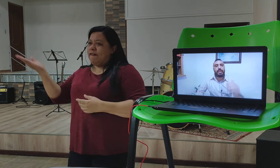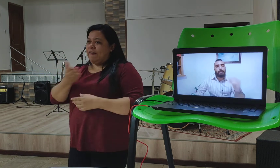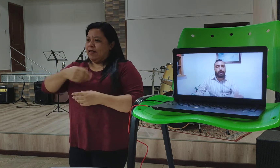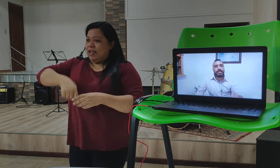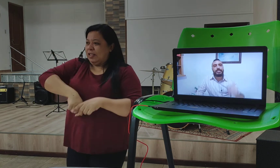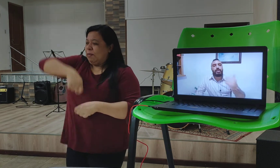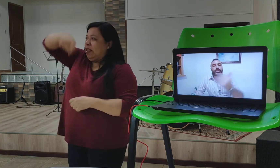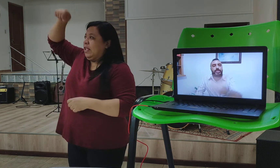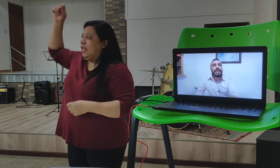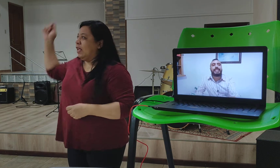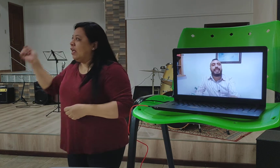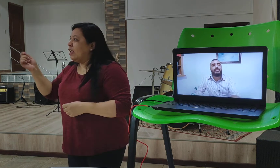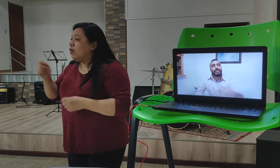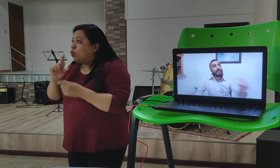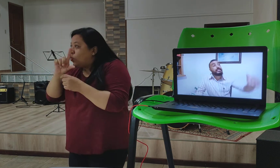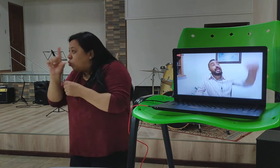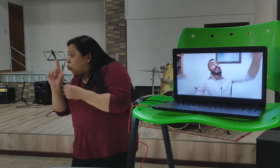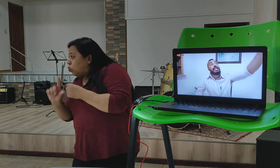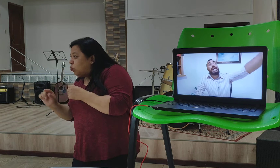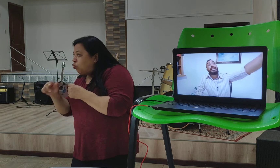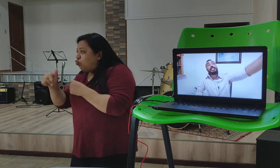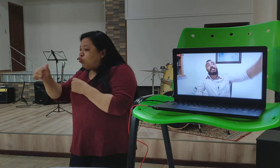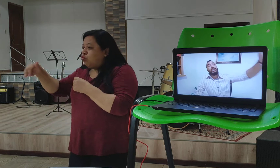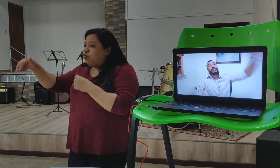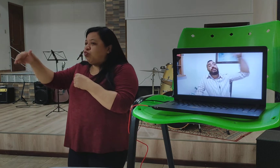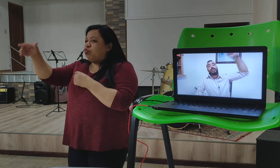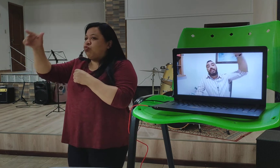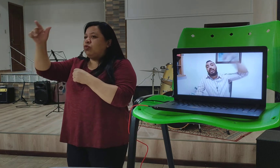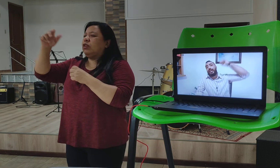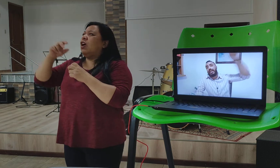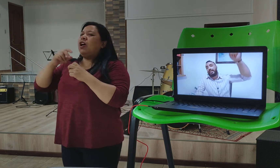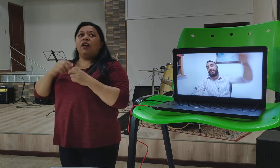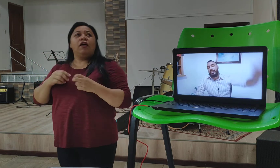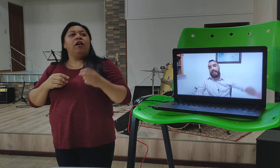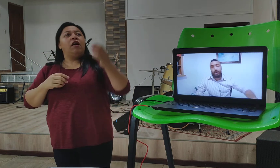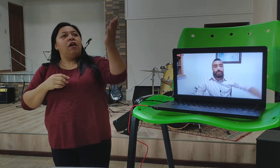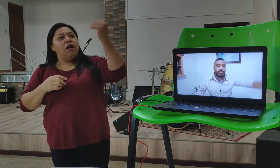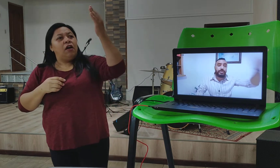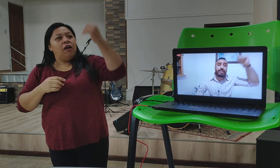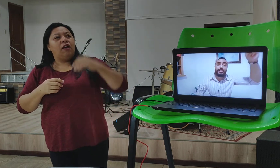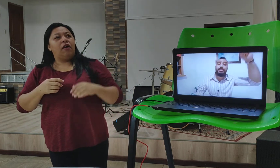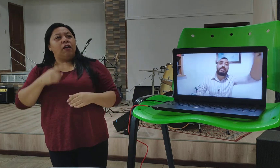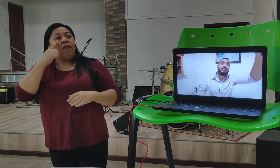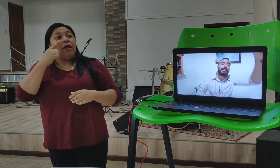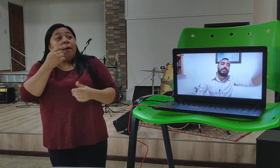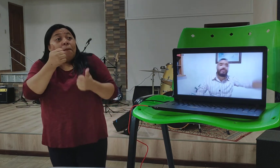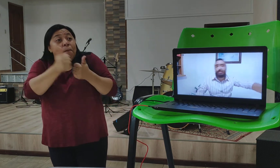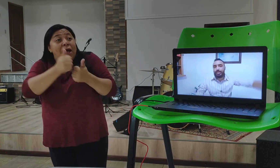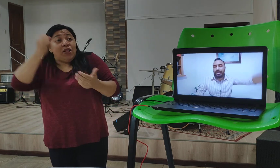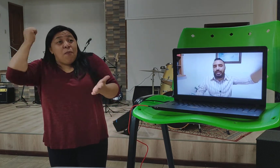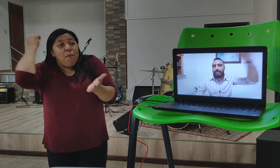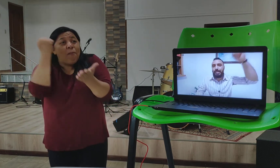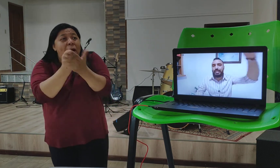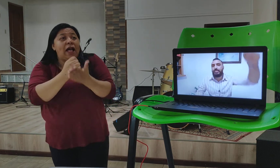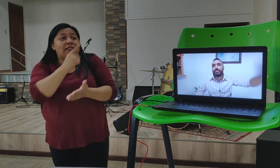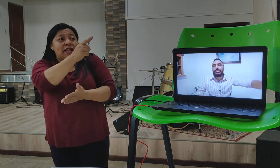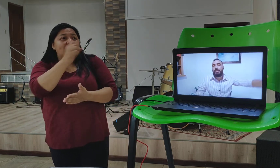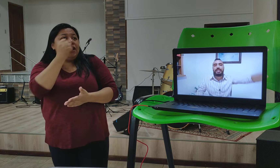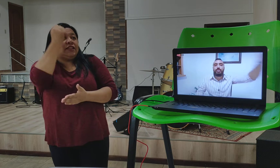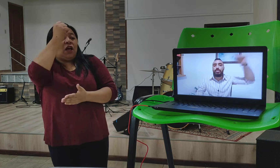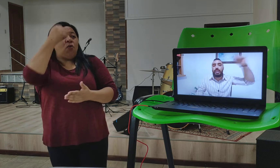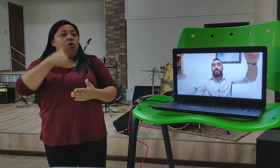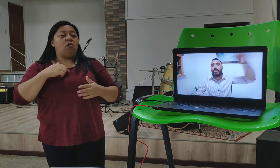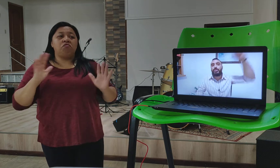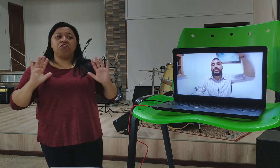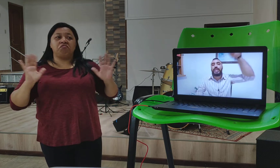vida, e depois que Saul sai da caverna, está lá diante, ele grita: aqui, rei, eu tive você nas minhas mãos, eu poderia ter matado você,